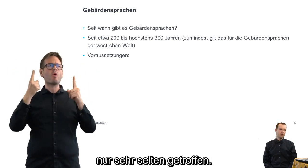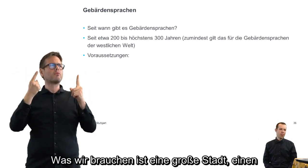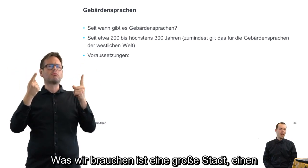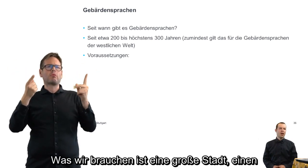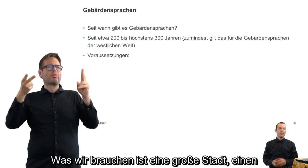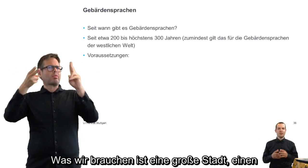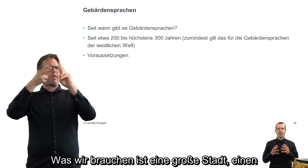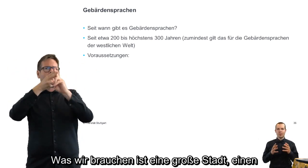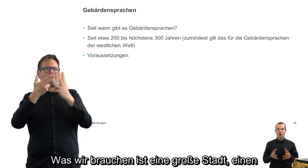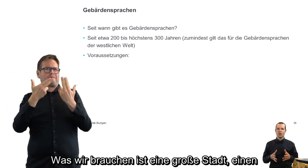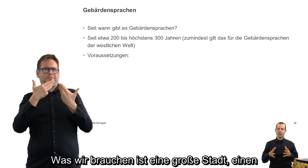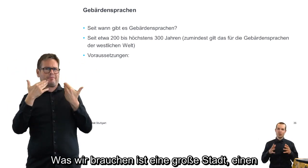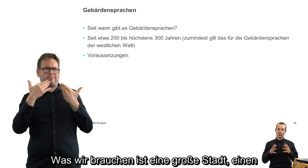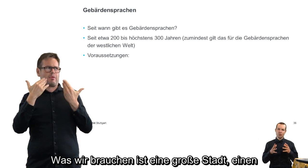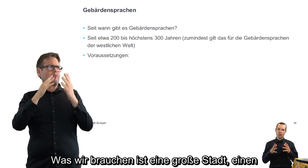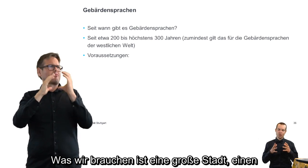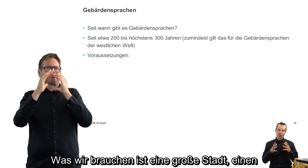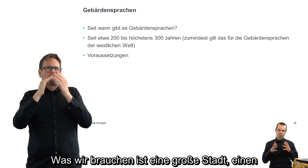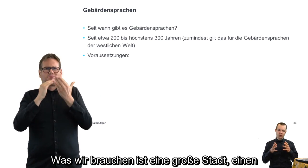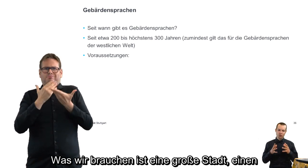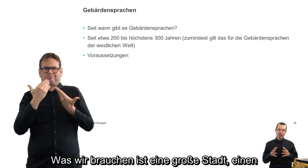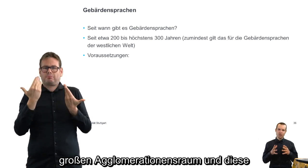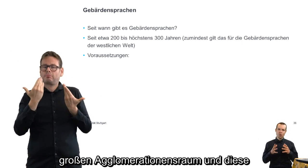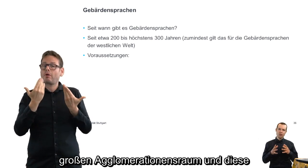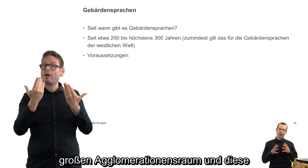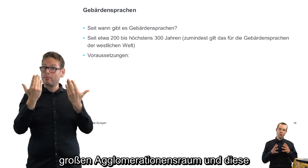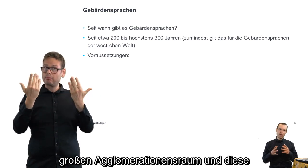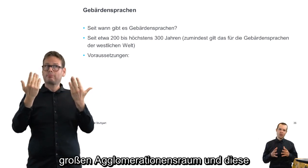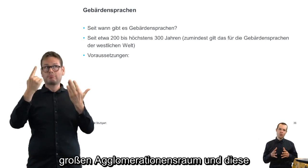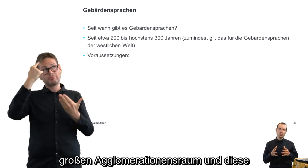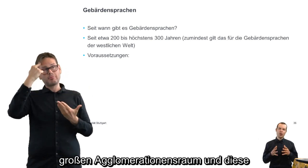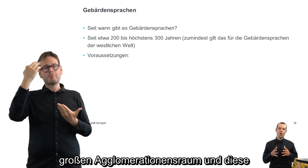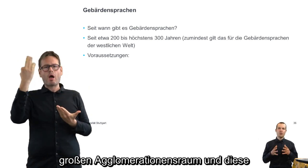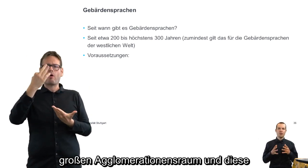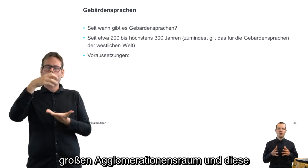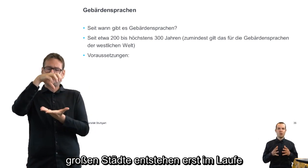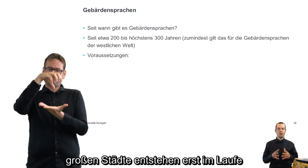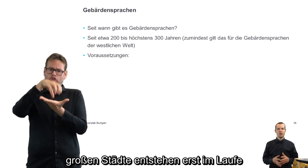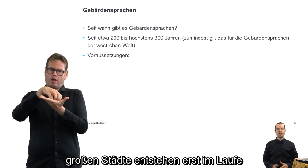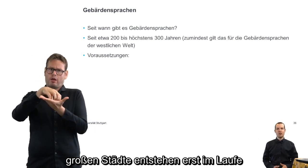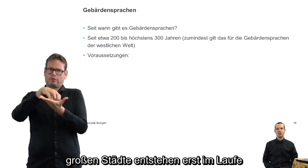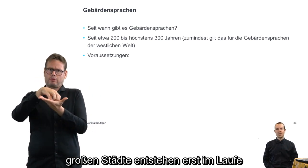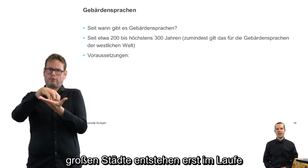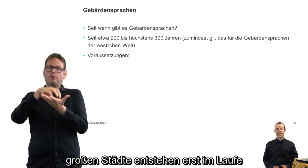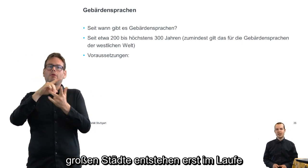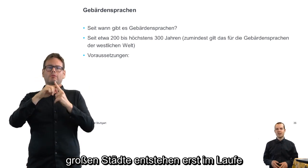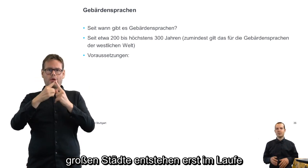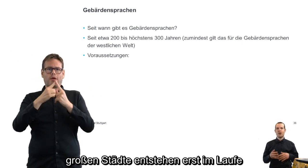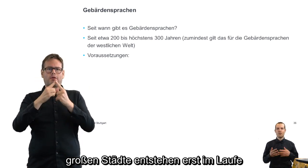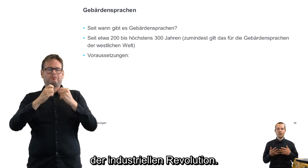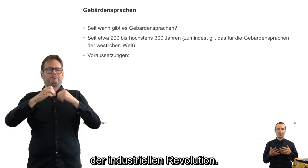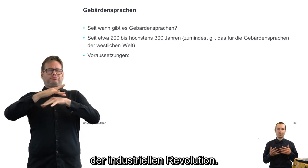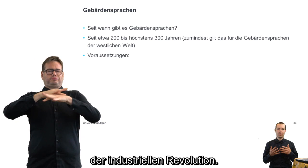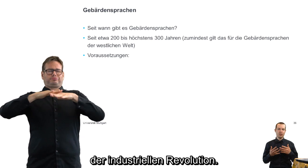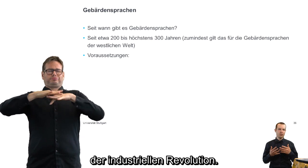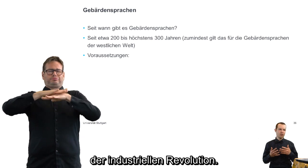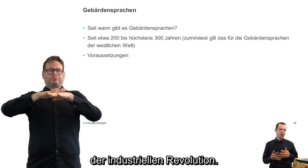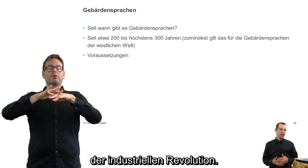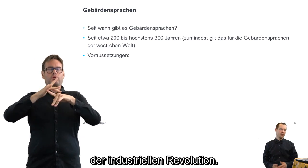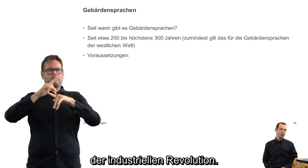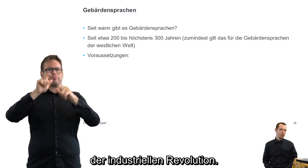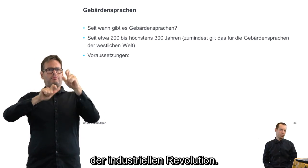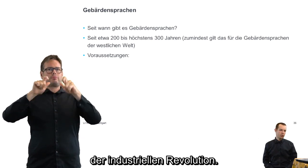getroffen. Was wir also brauchen, ist eine große Stadt, einen großen Agglomerationsraum und diese großen Städte entstehen erst im Laufe der